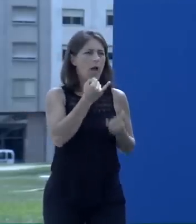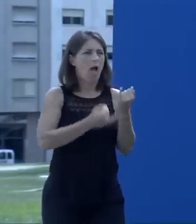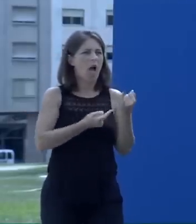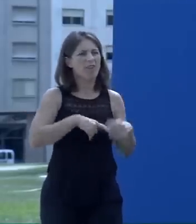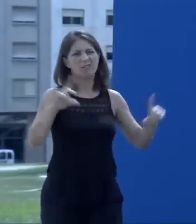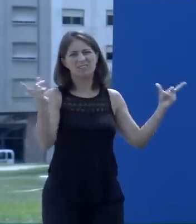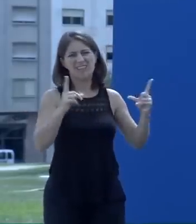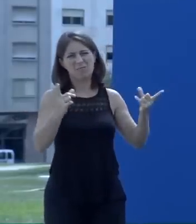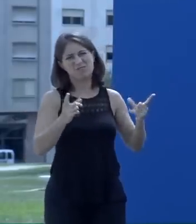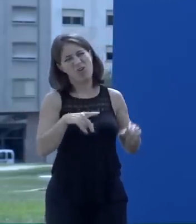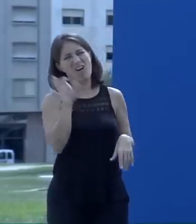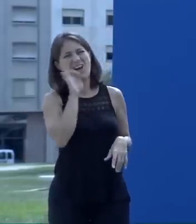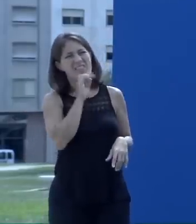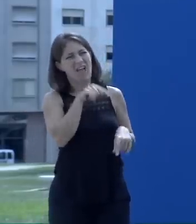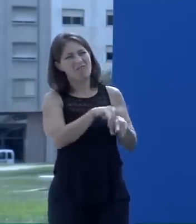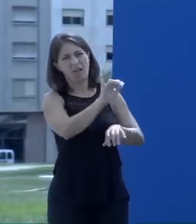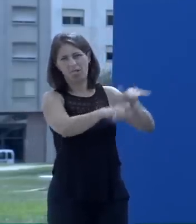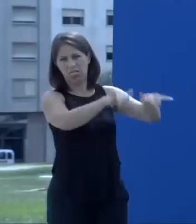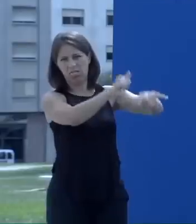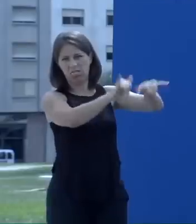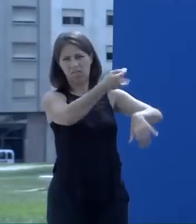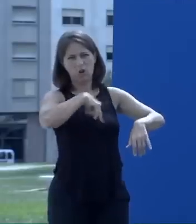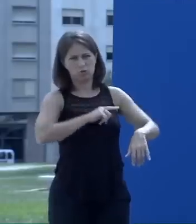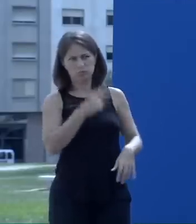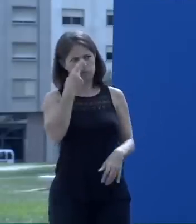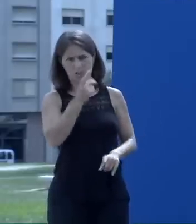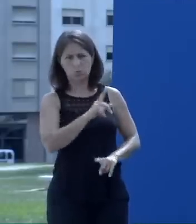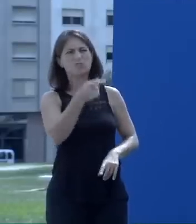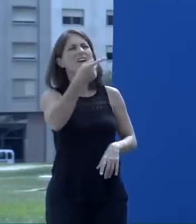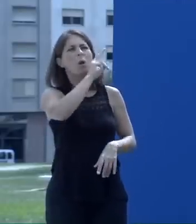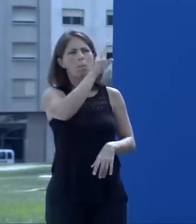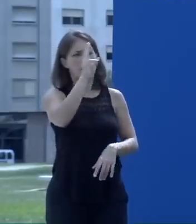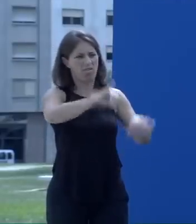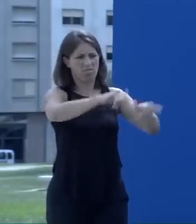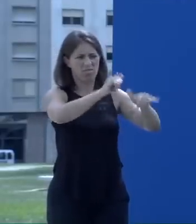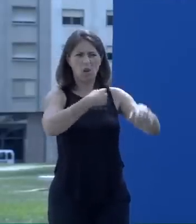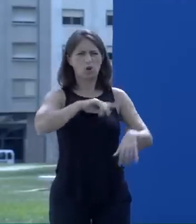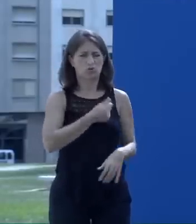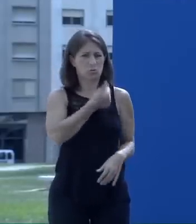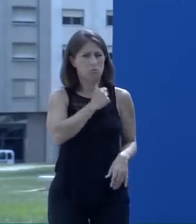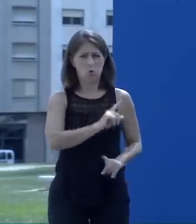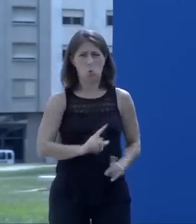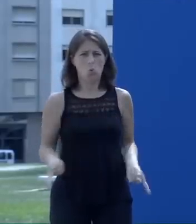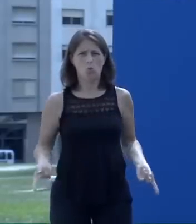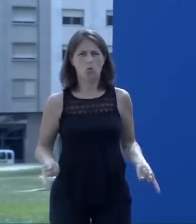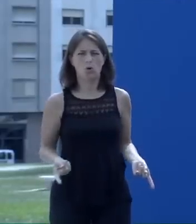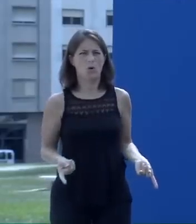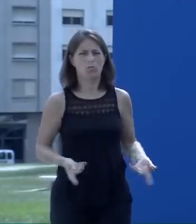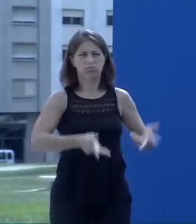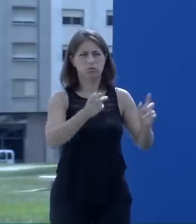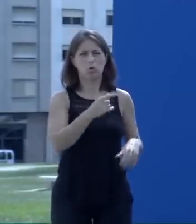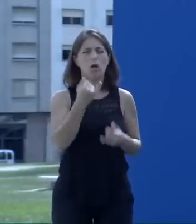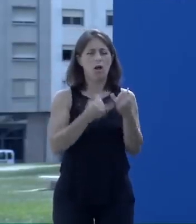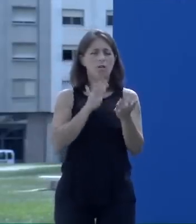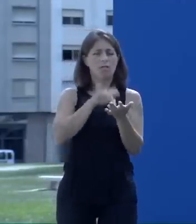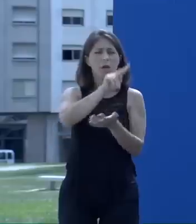de Galicia, que é unha televisión manipulada completamente para os intereses do Partido Popular. Non nos conformamos por iso, e por iso, a partir do